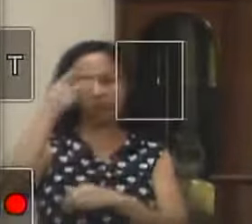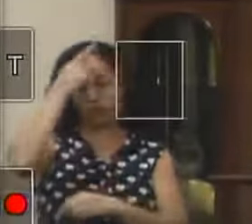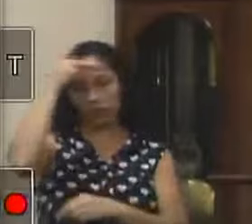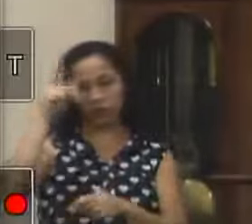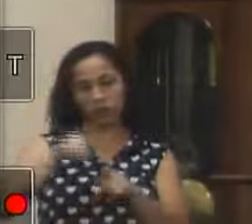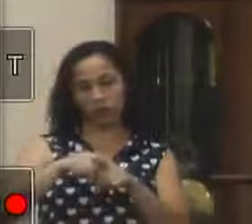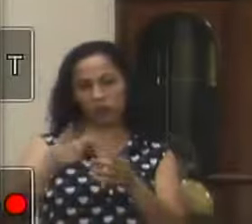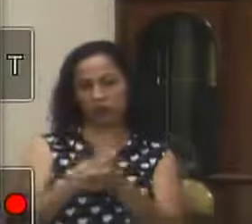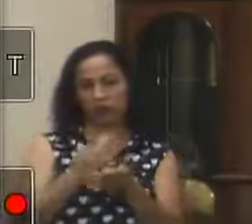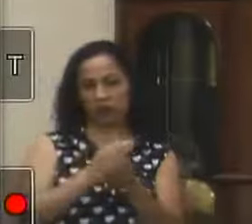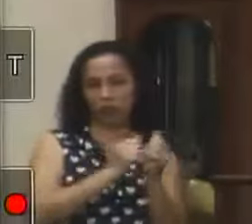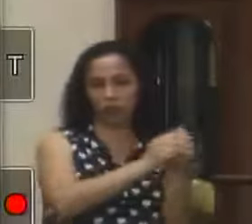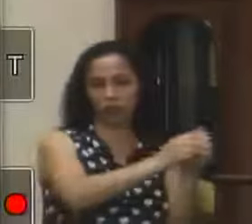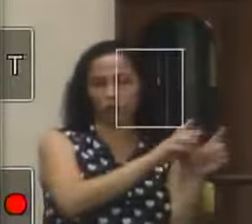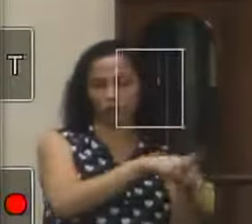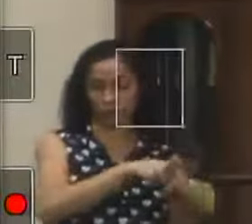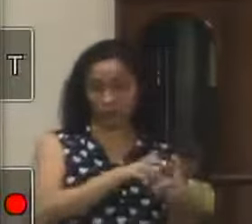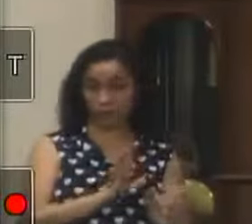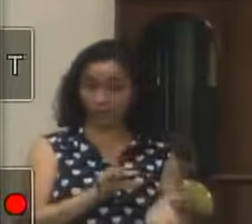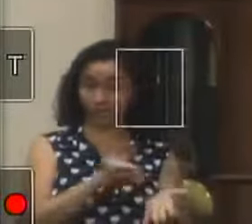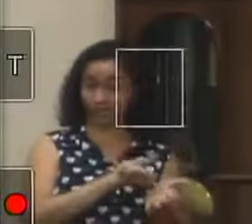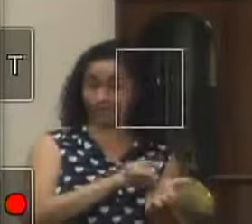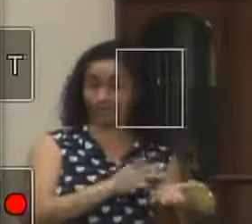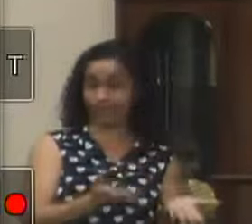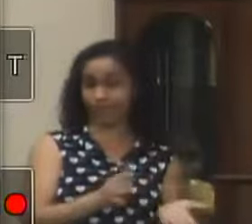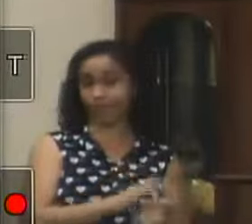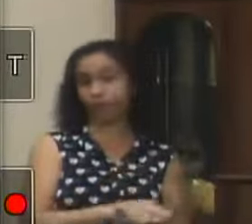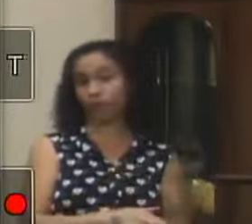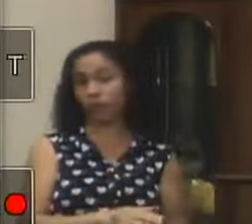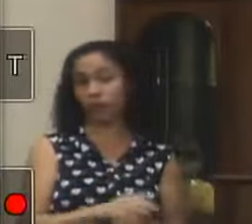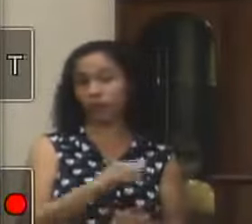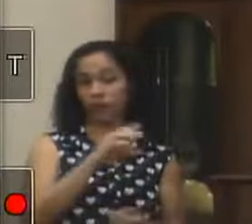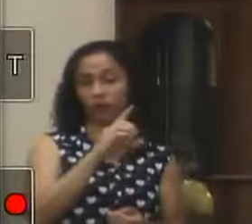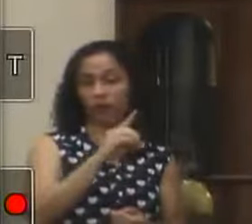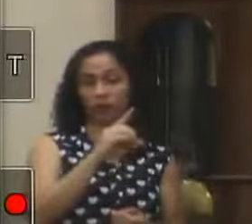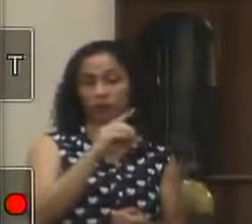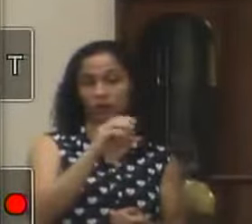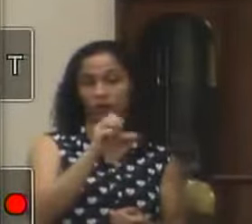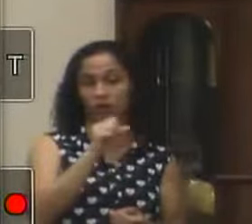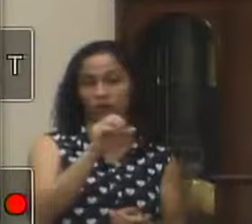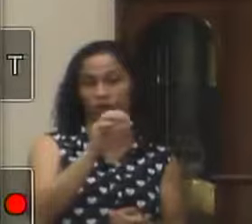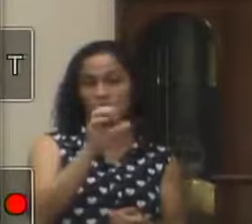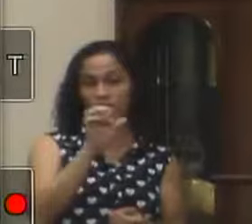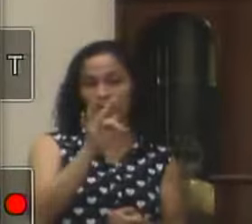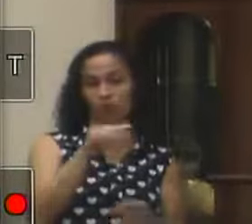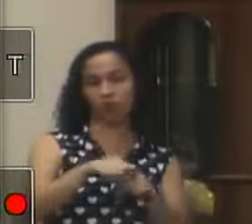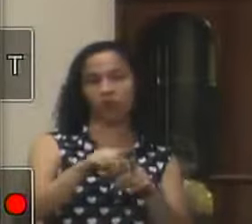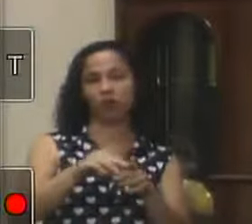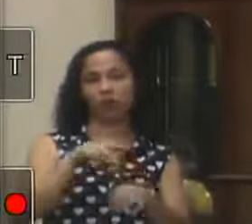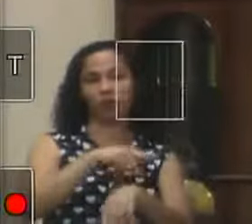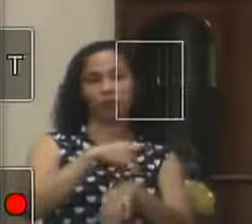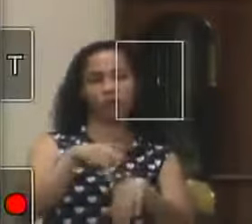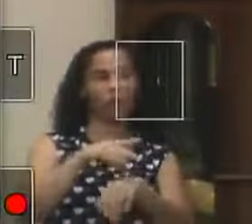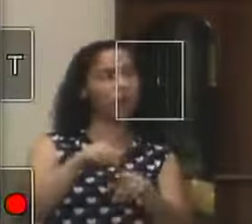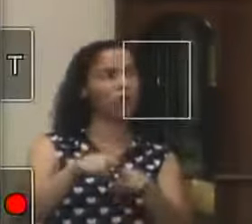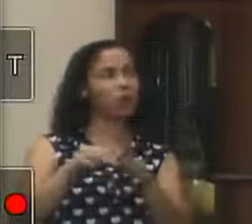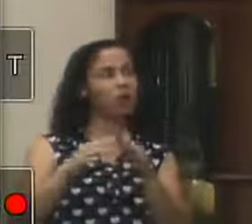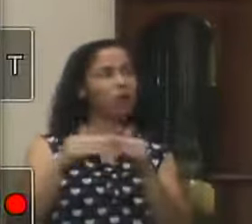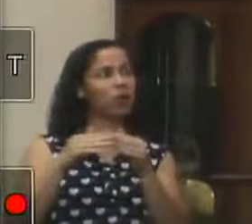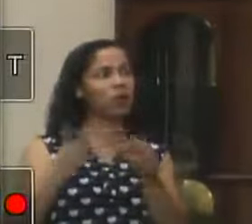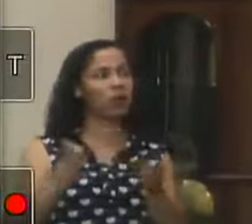ser presos com eles. Mas, na verdade, essa atitude da STF, para mim, é moral. O país está pedindo isso e, na